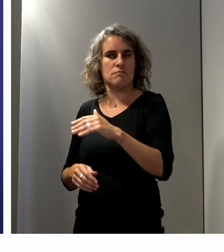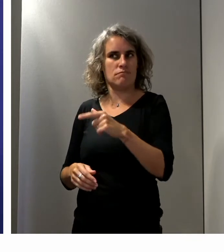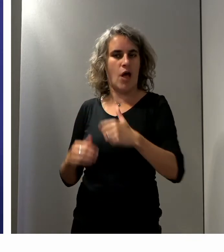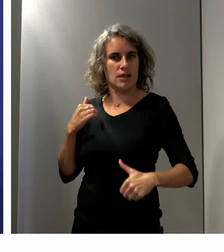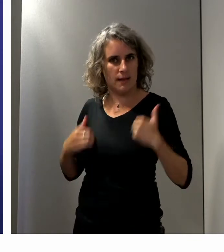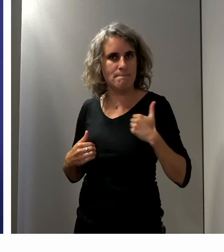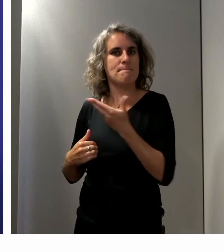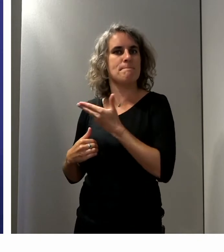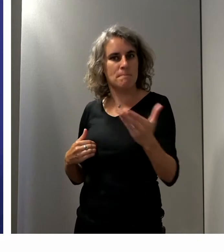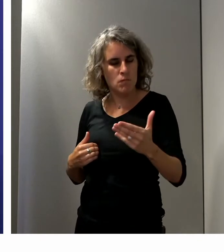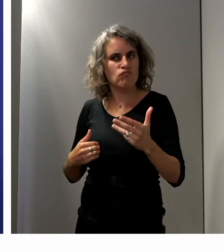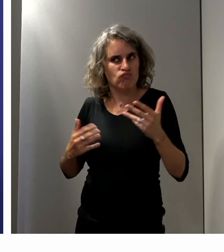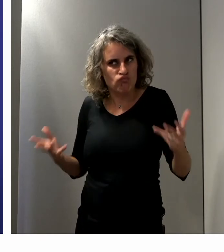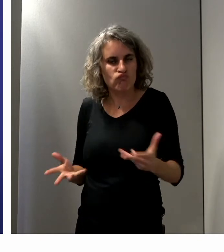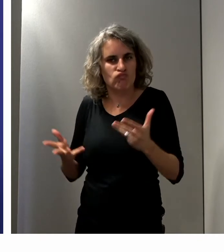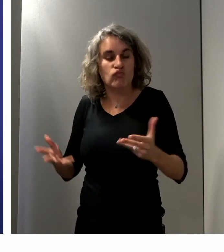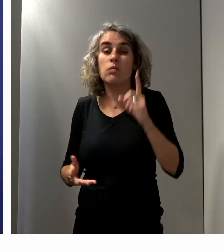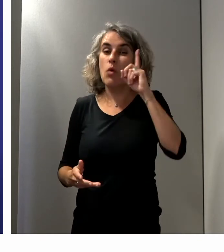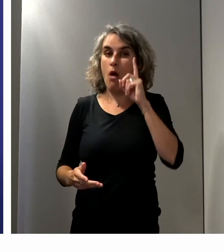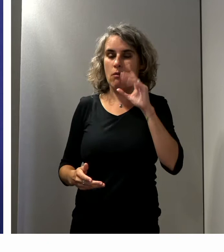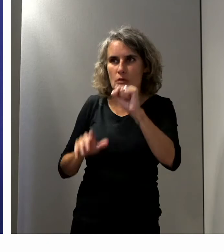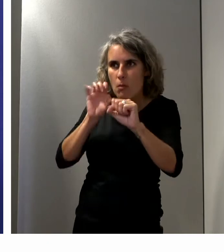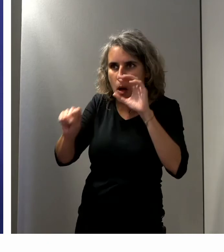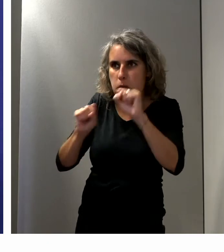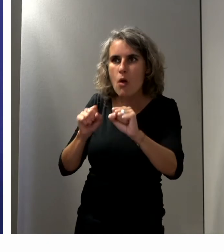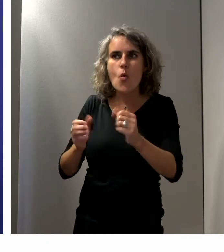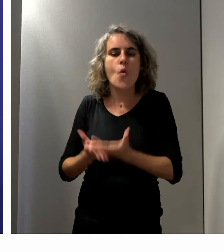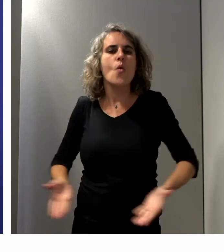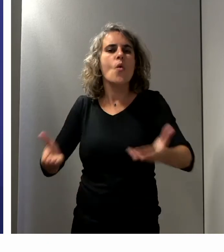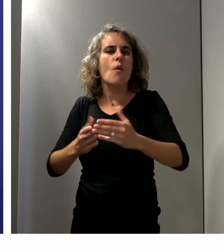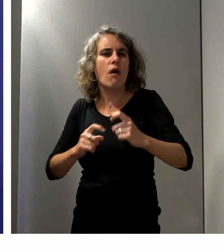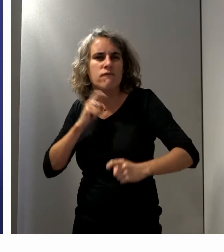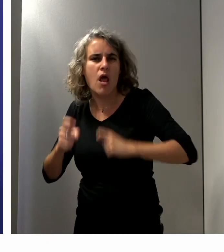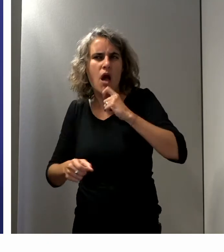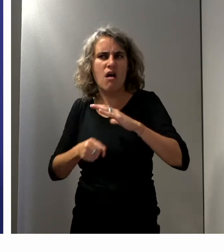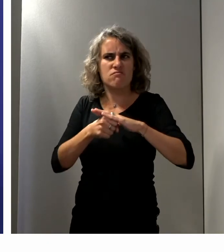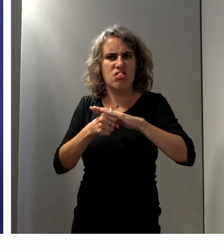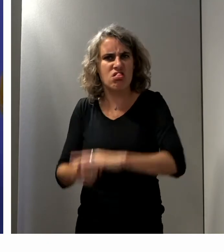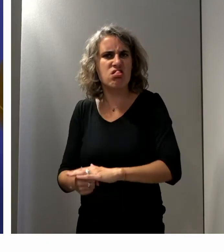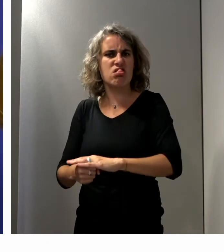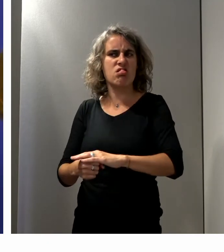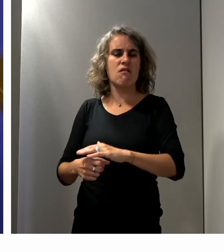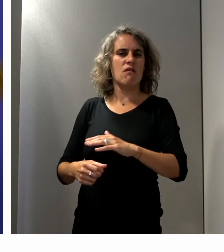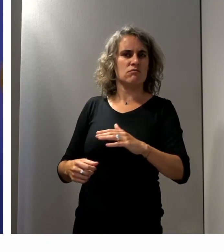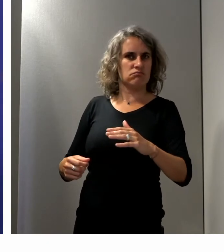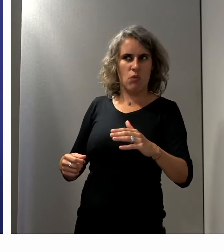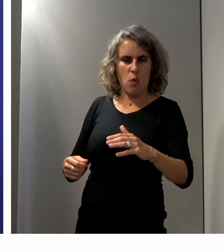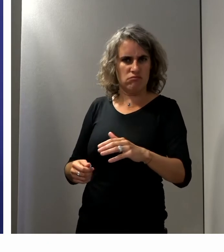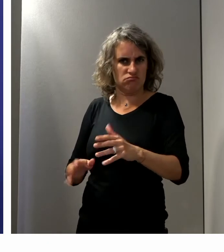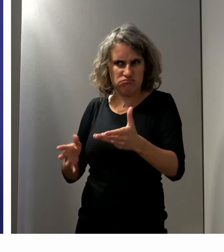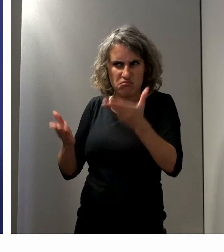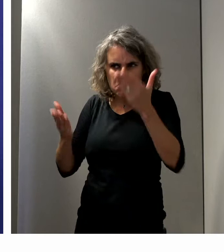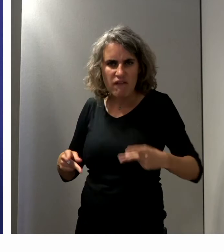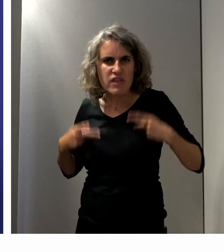qu'on a découvert quand même beaucoup de violences, de mépris, de négation de l'identité